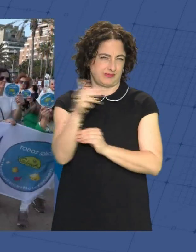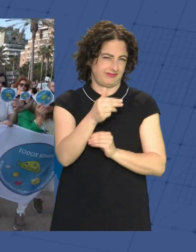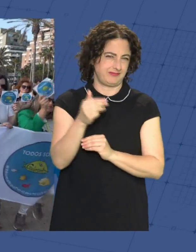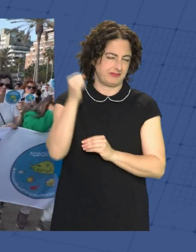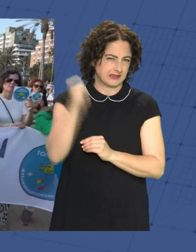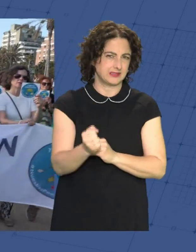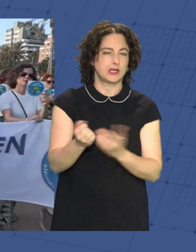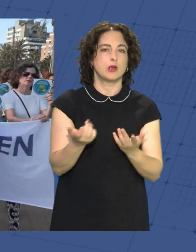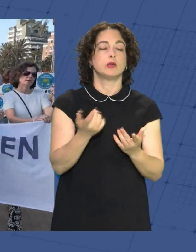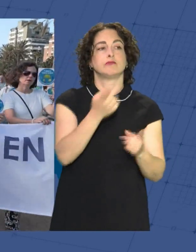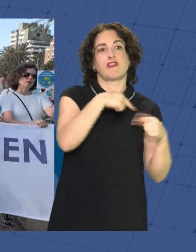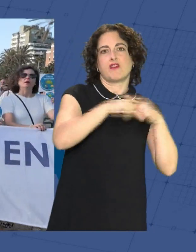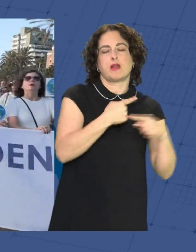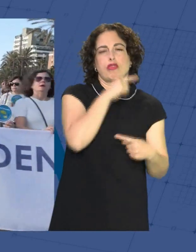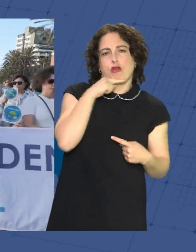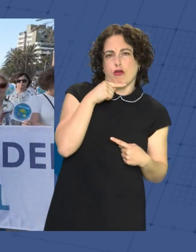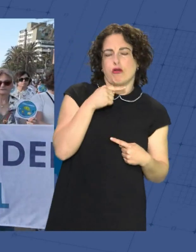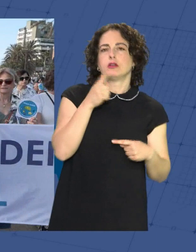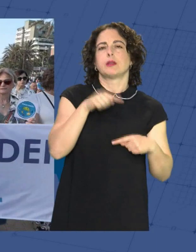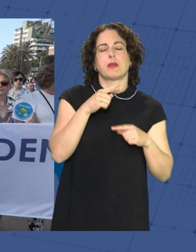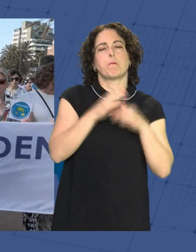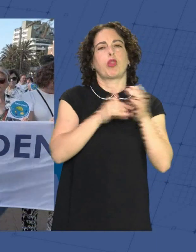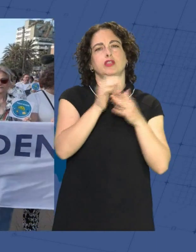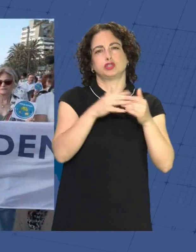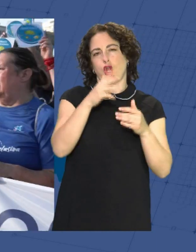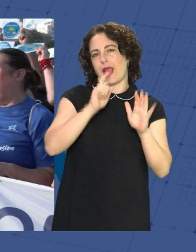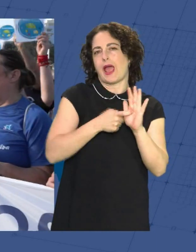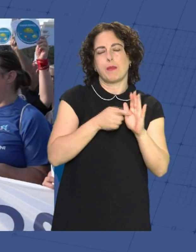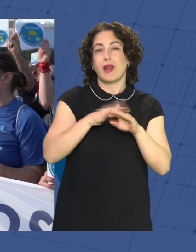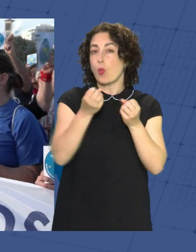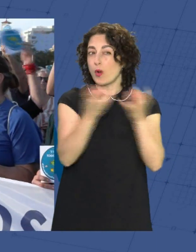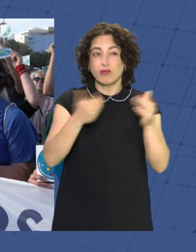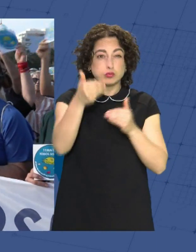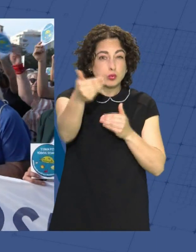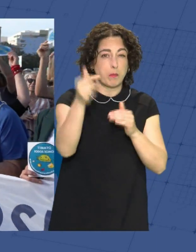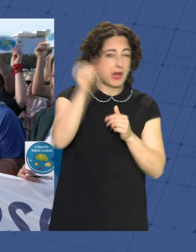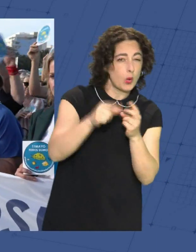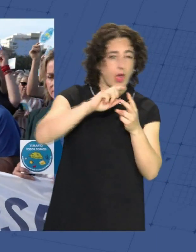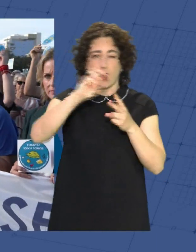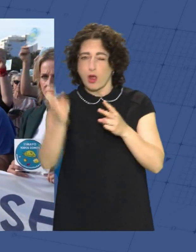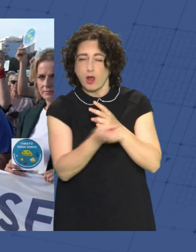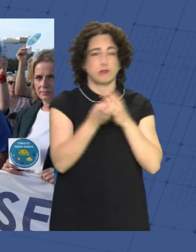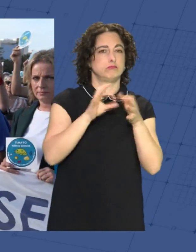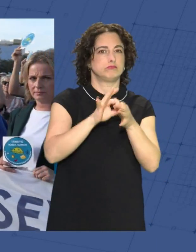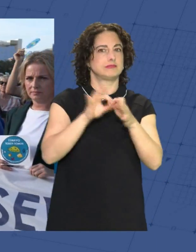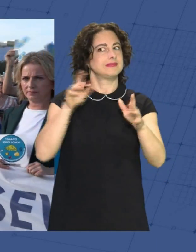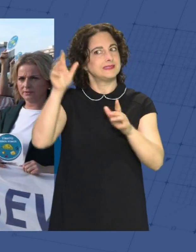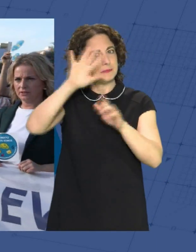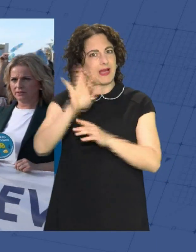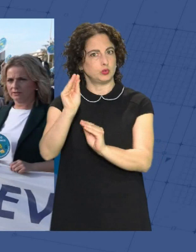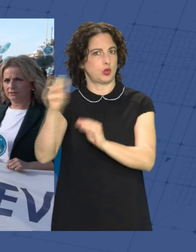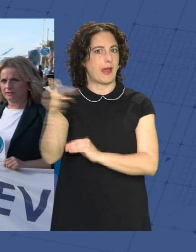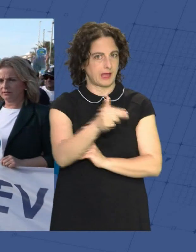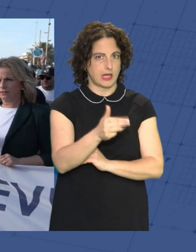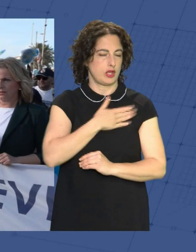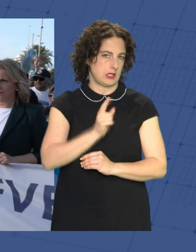dolor por su pérdida, la familia se enfrenta a un duro proceso legal para frenar cualquier iniciativa de producción audiovisual relativa a la imagen del niño. Como una